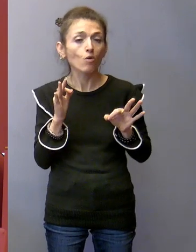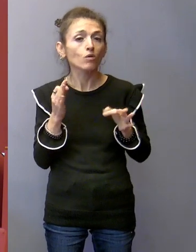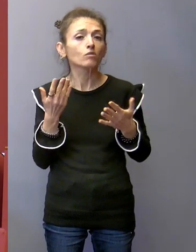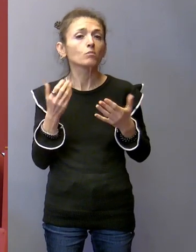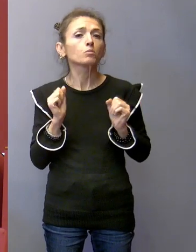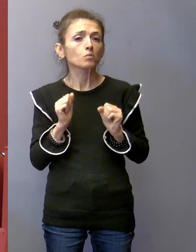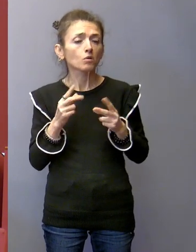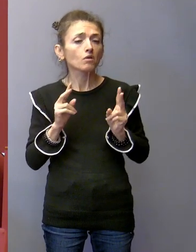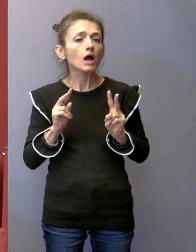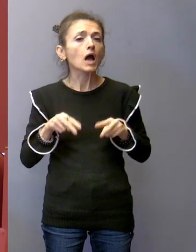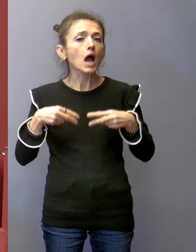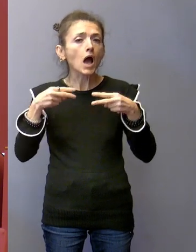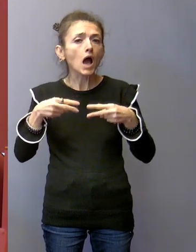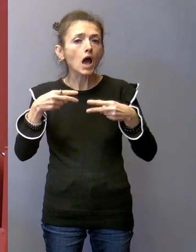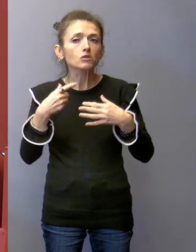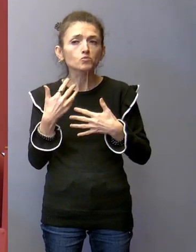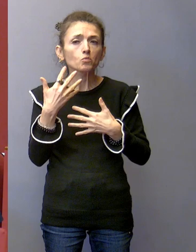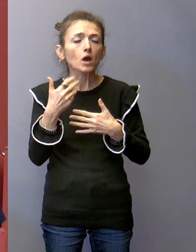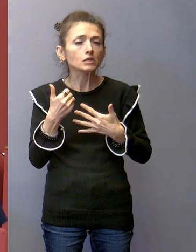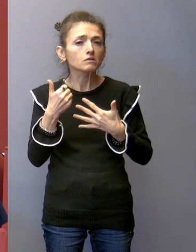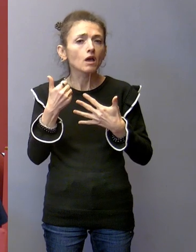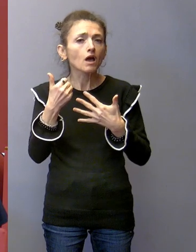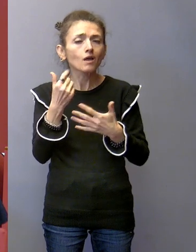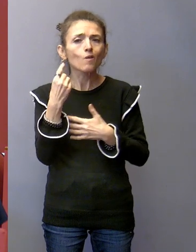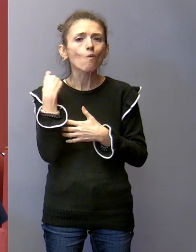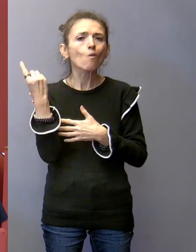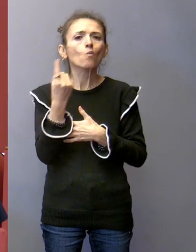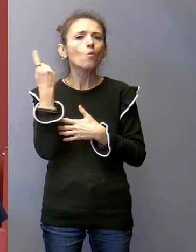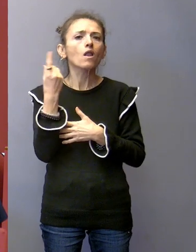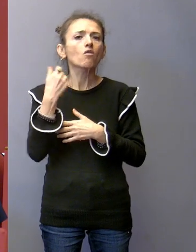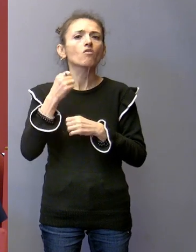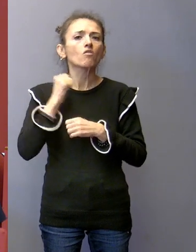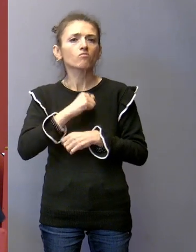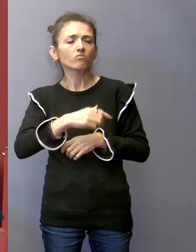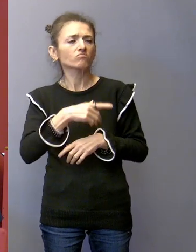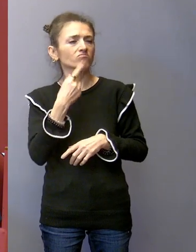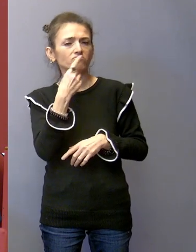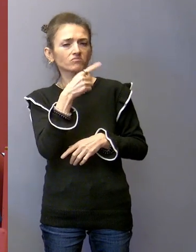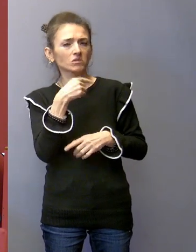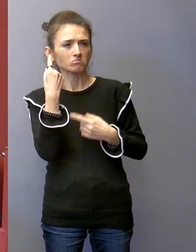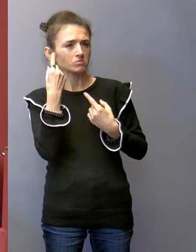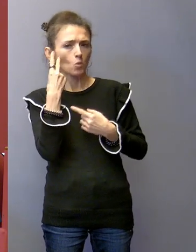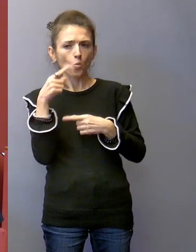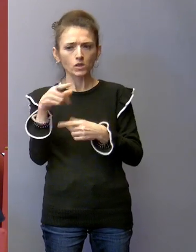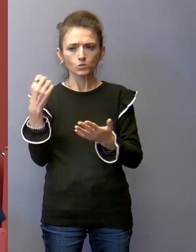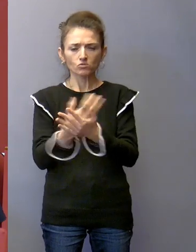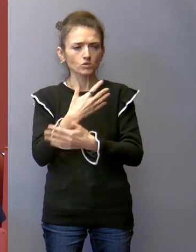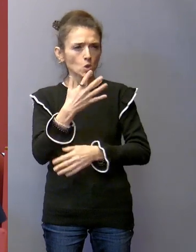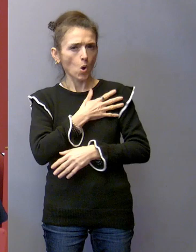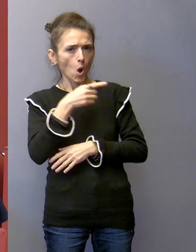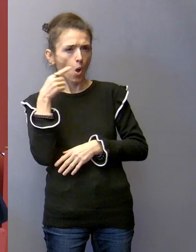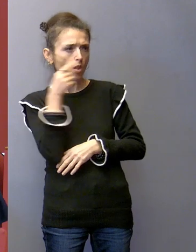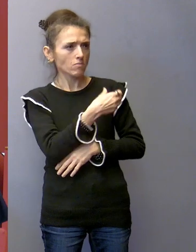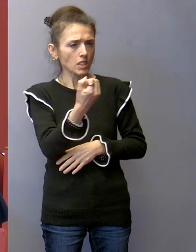anno Forse lustro ci sarà qualcuno che punterà il dito nei confronti di questa amministrazione pensando a quali